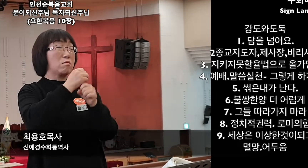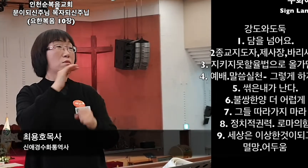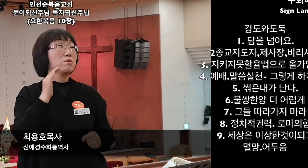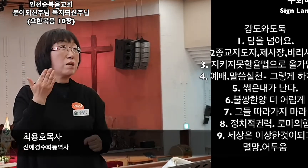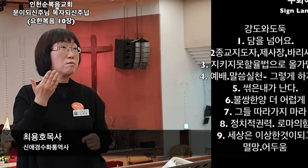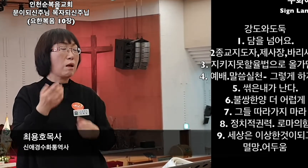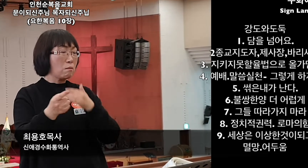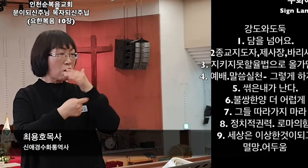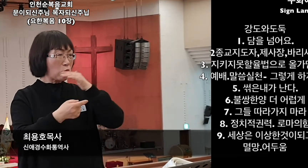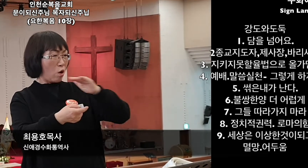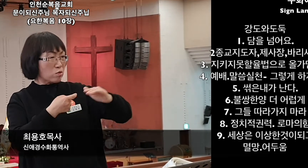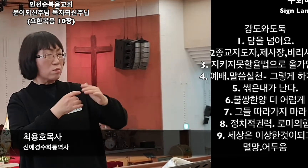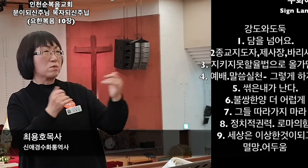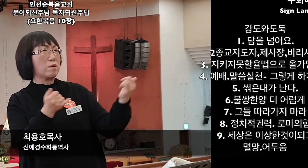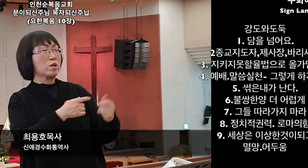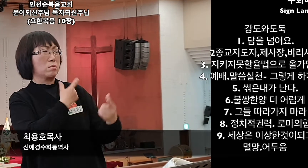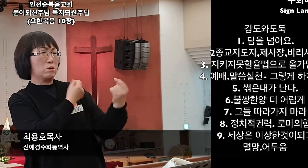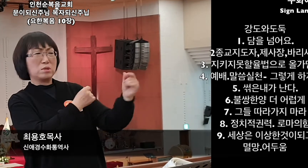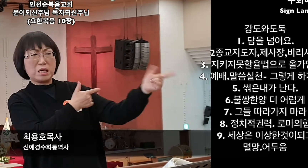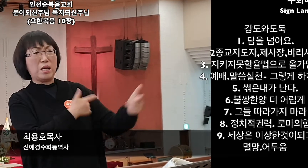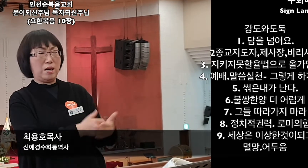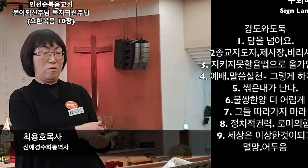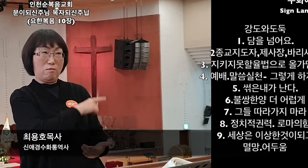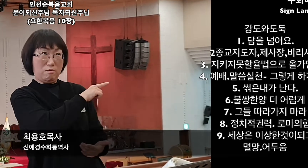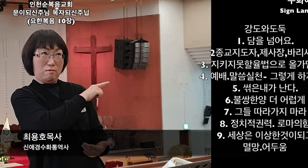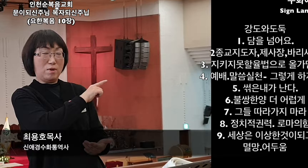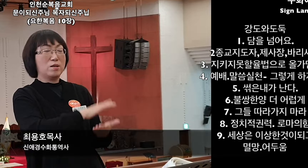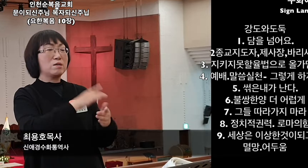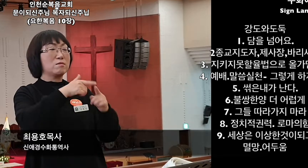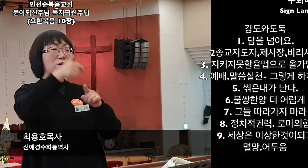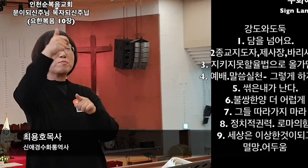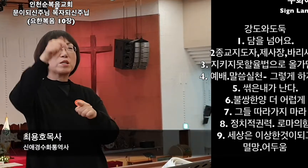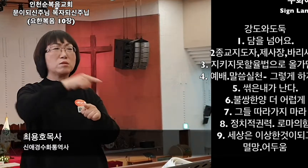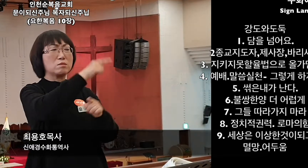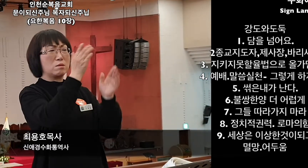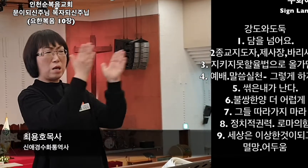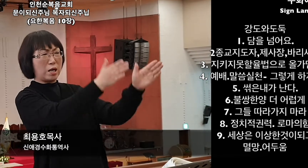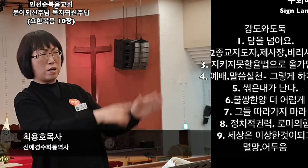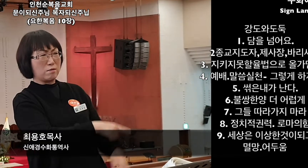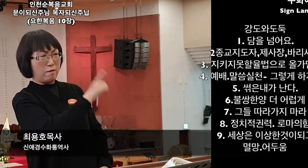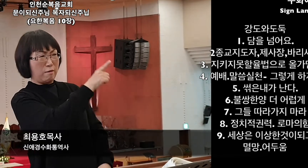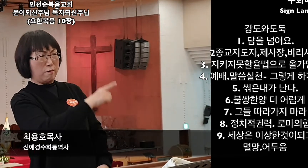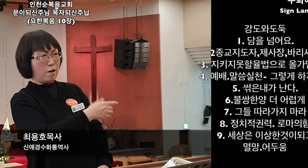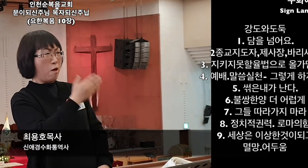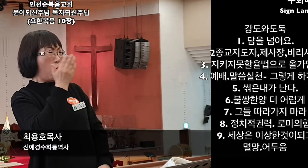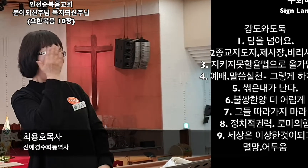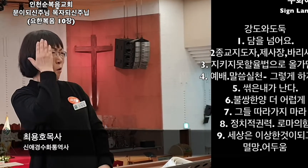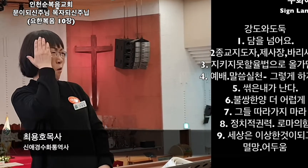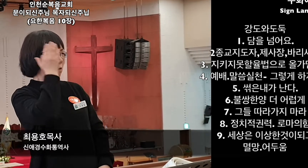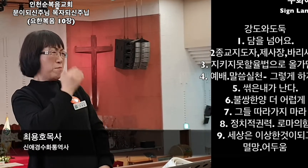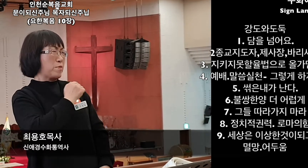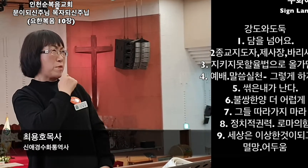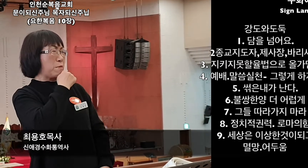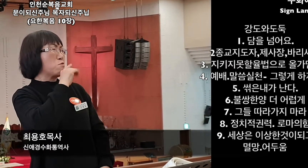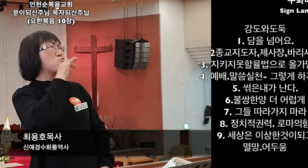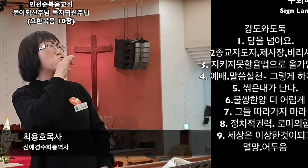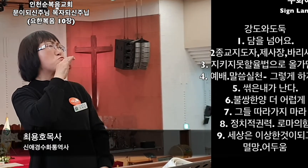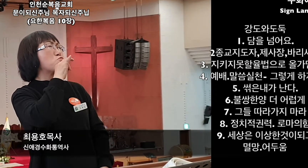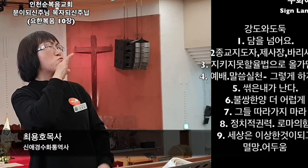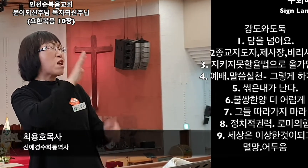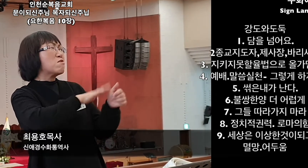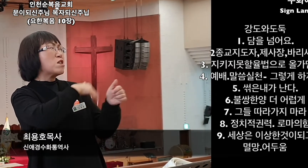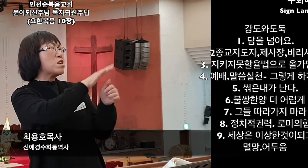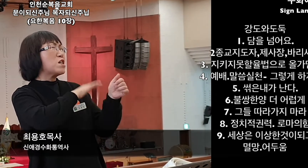되는데 강도와 절도들은 그렇게 하지 않습니다. 예수님은 그들을 향해서 회칠한 무덤이라고 부르셔요. 회칠한 무덤, 너희들